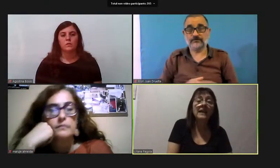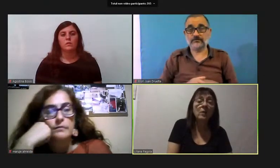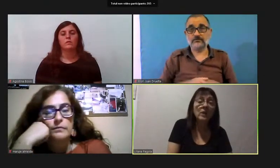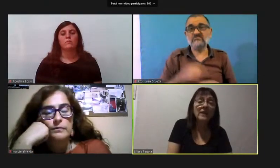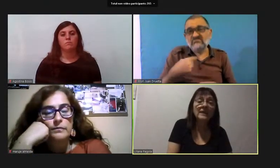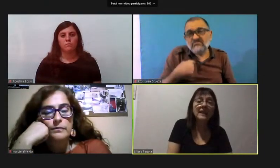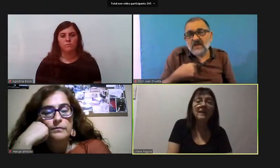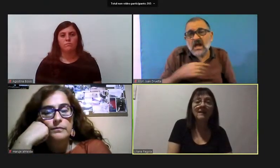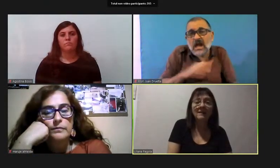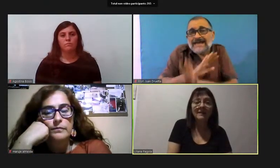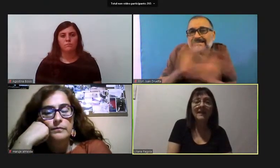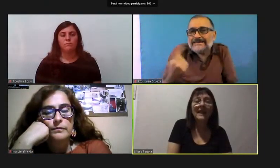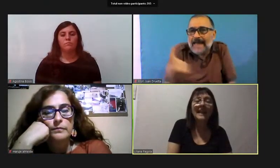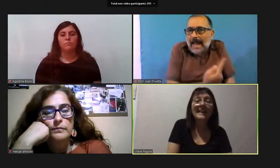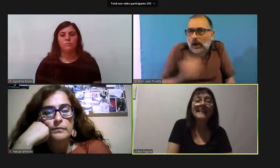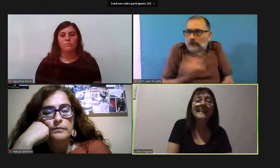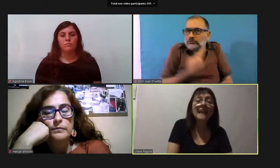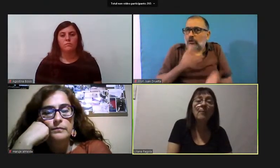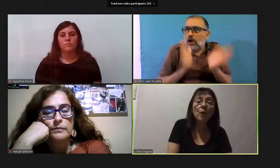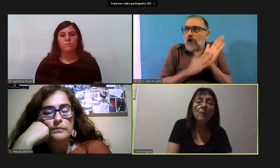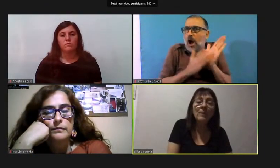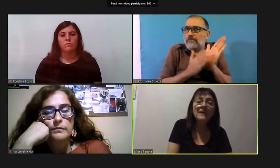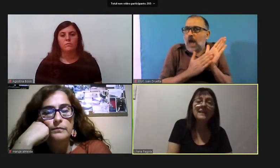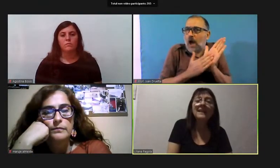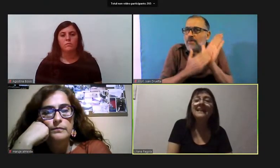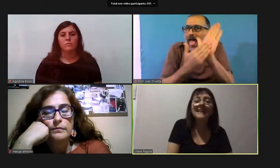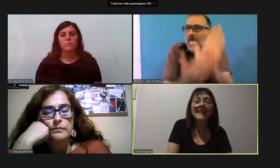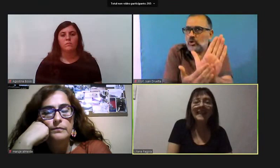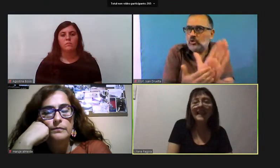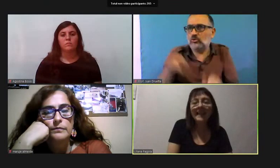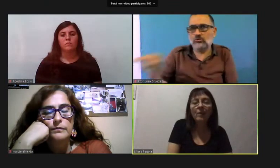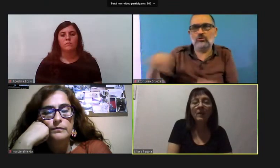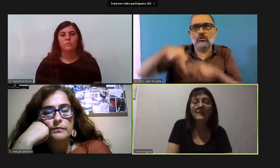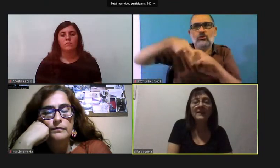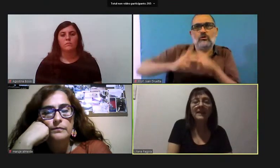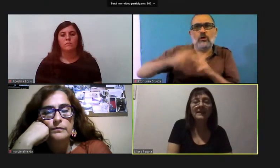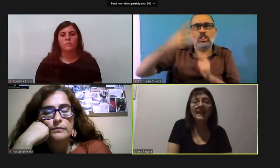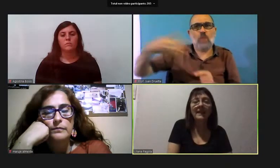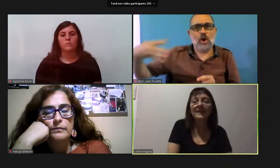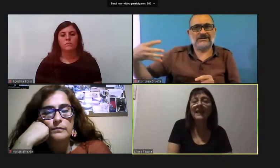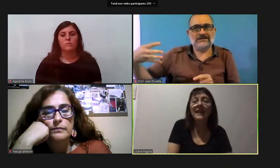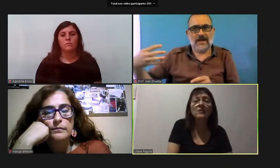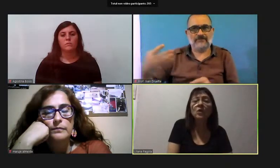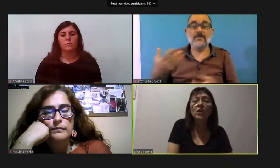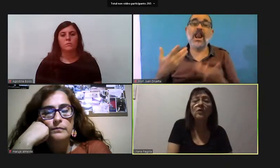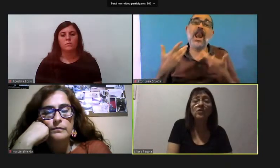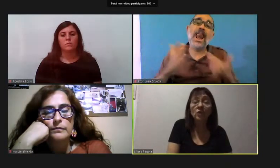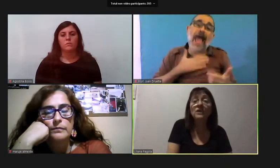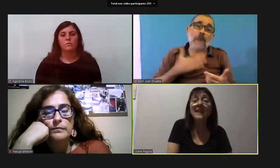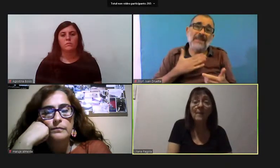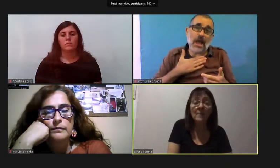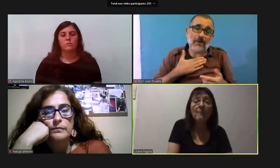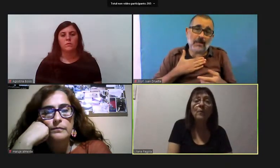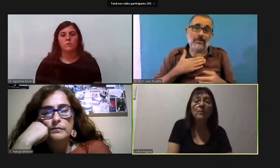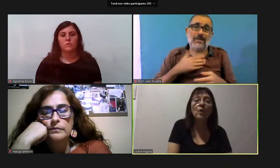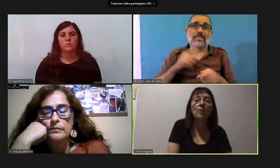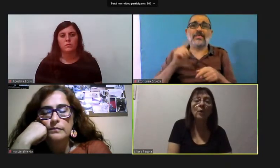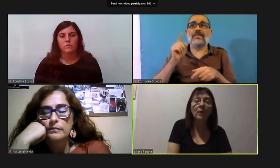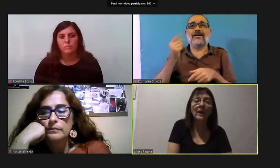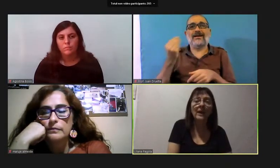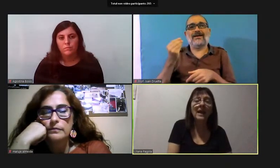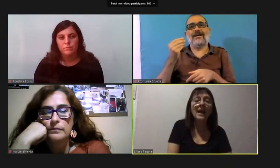gramática, la lingüística, ¿sí? Las características propias de la lengua de señas argentina. Eso